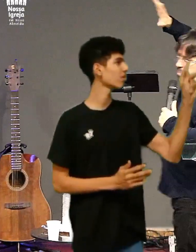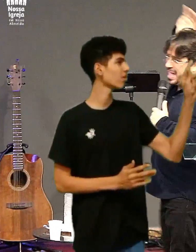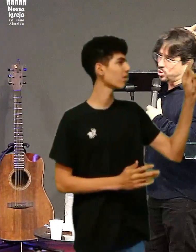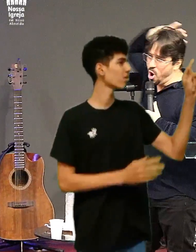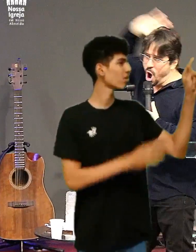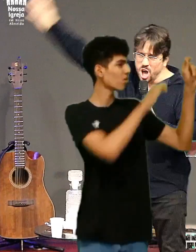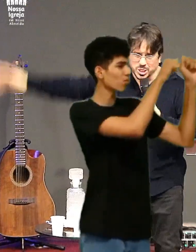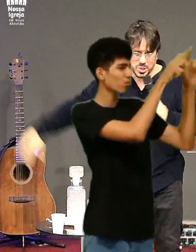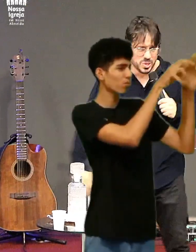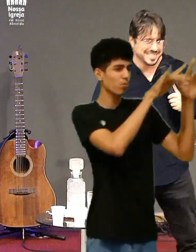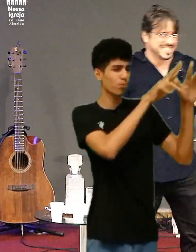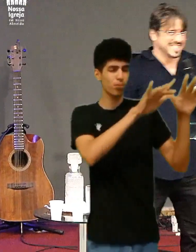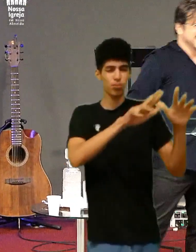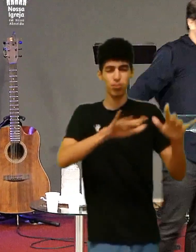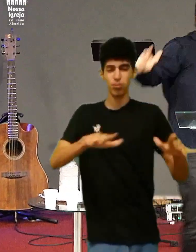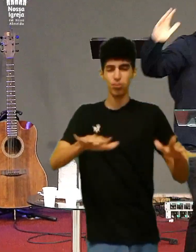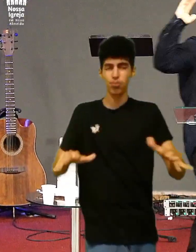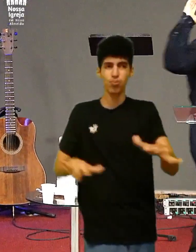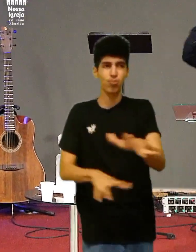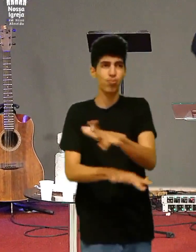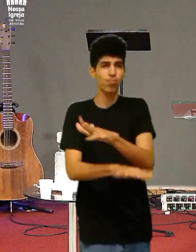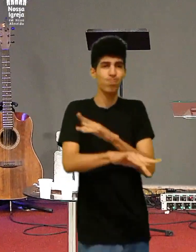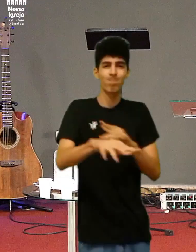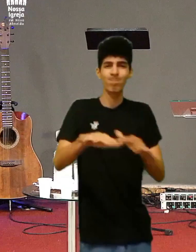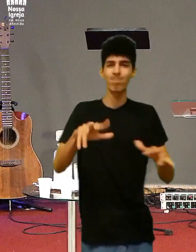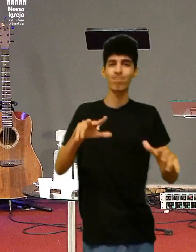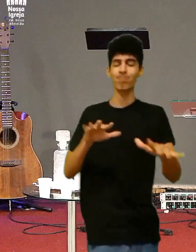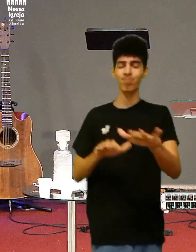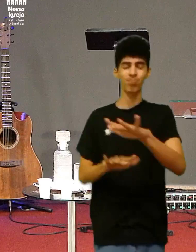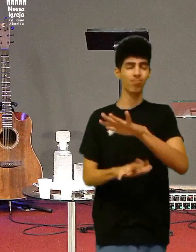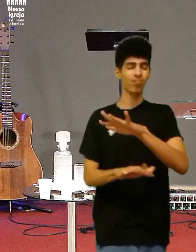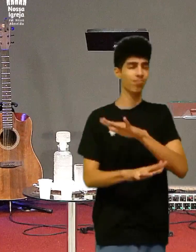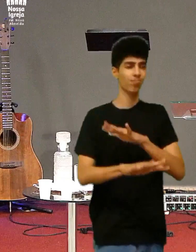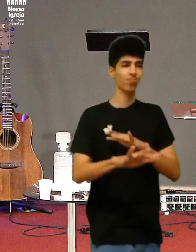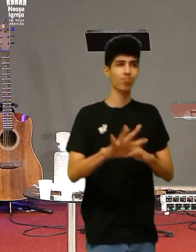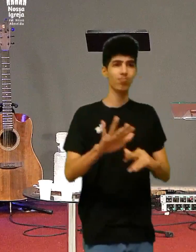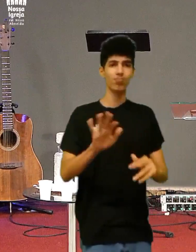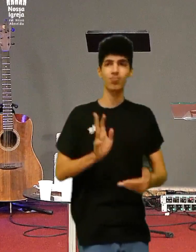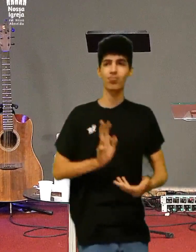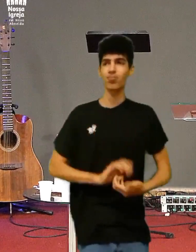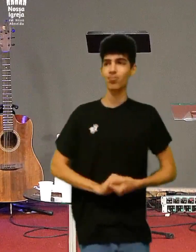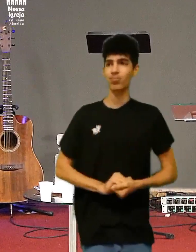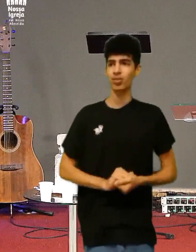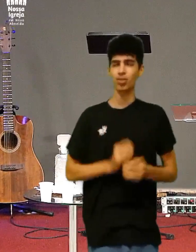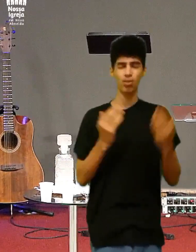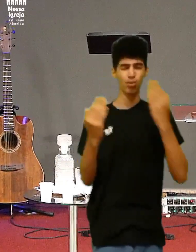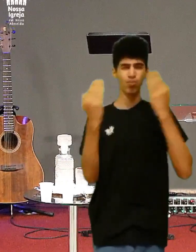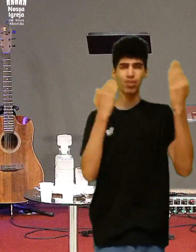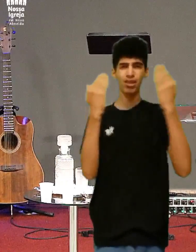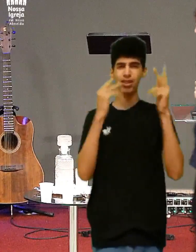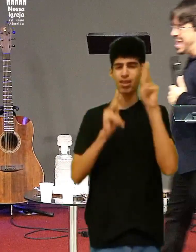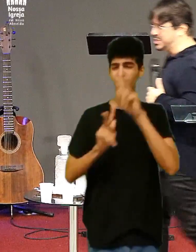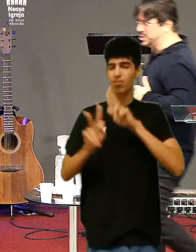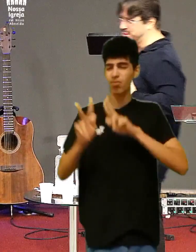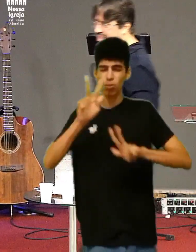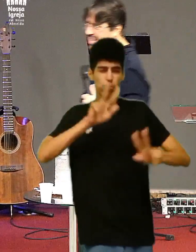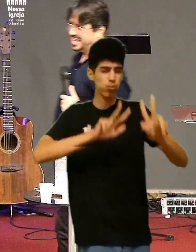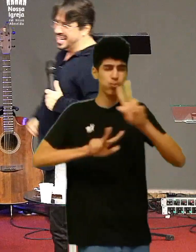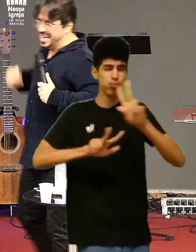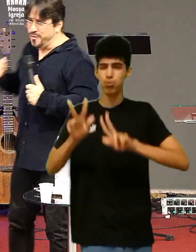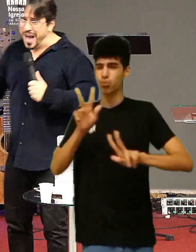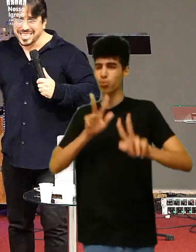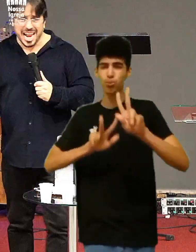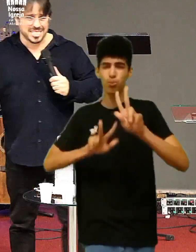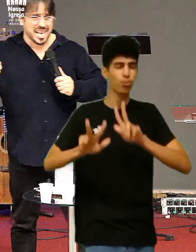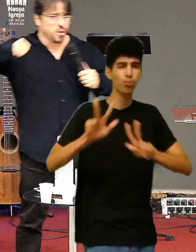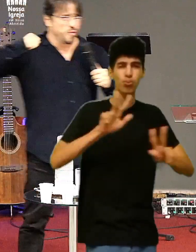vento impetuoso. Vem como vento impetuoso. E vai trazendo vida nesse momento.